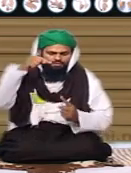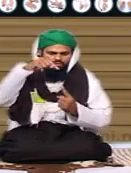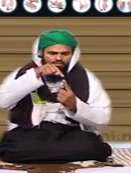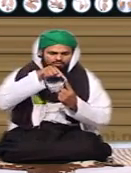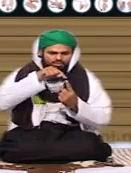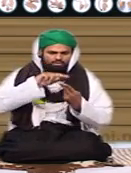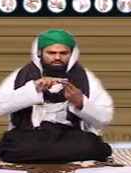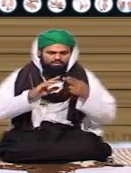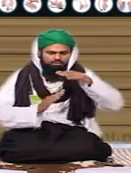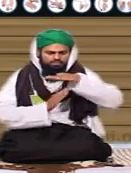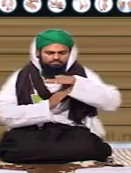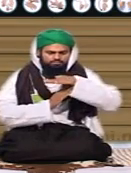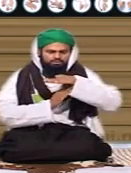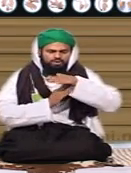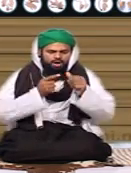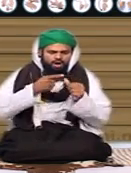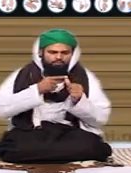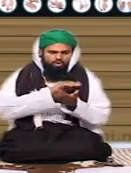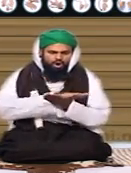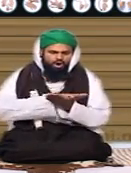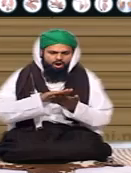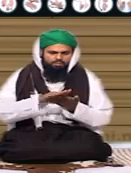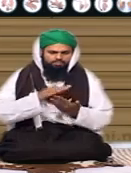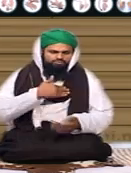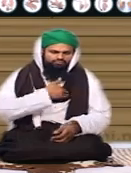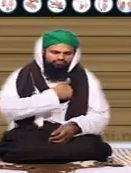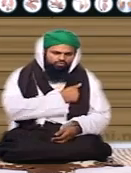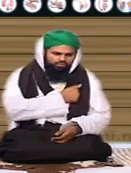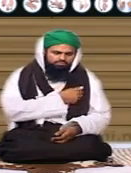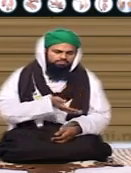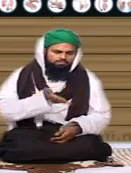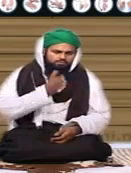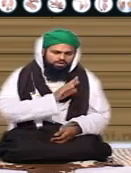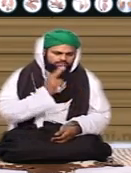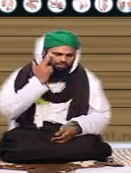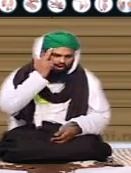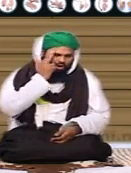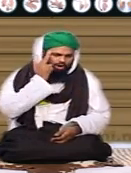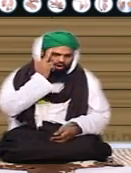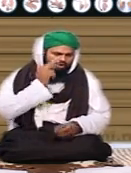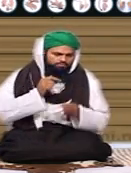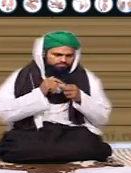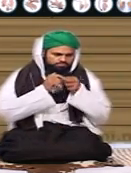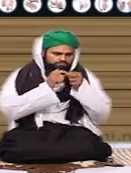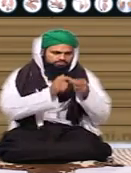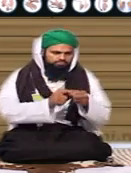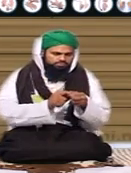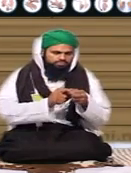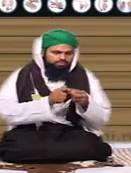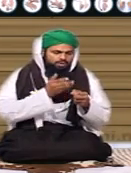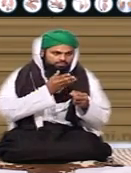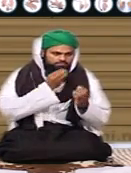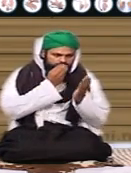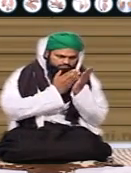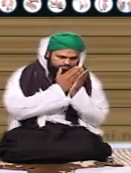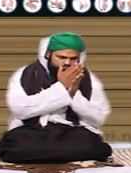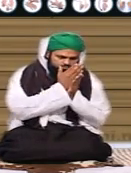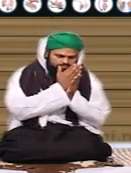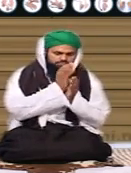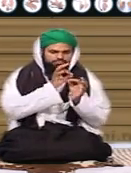تعالی علیہ کو ان کے انتقال کے بعد خواب میں دیکھ کر پوچھا، ما فعل اللہ بکا، اللہ نے